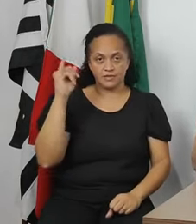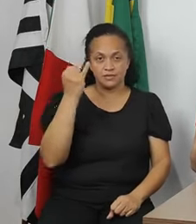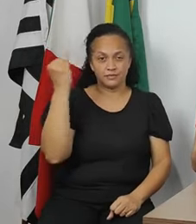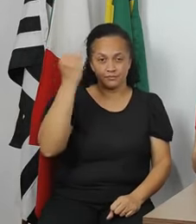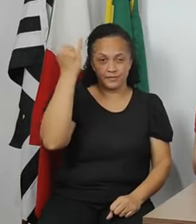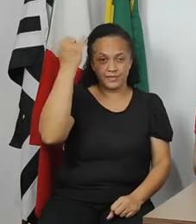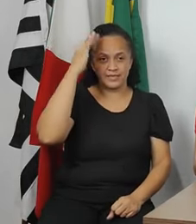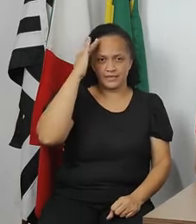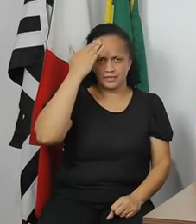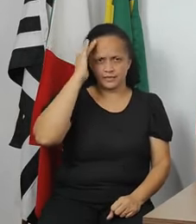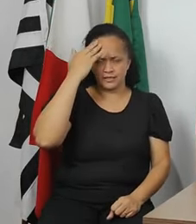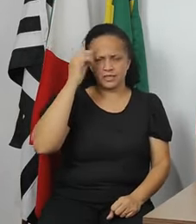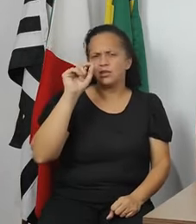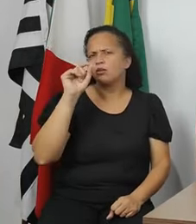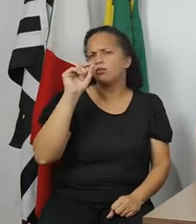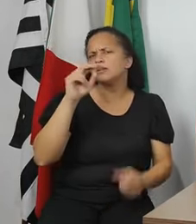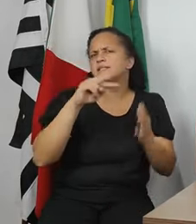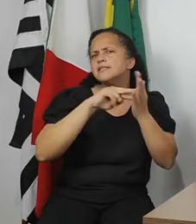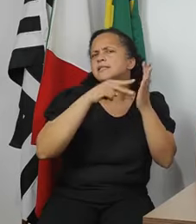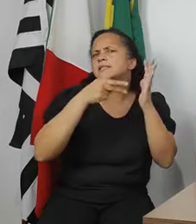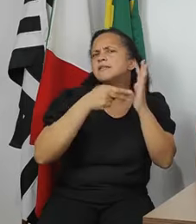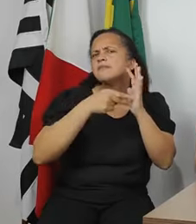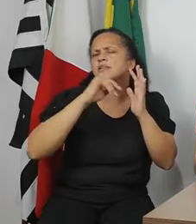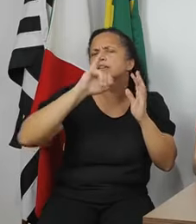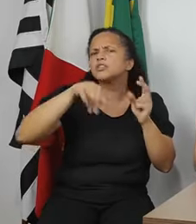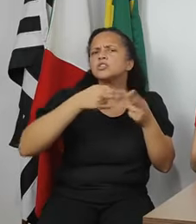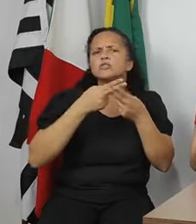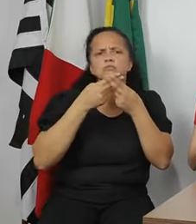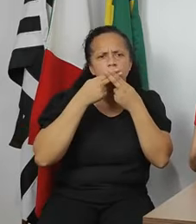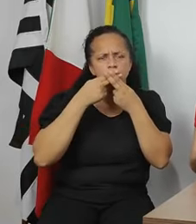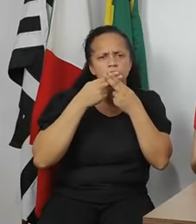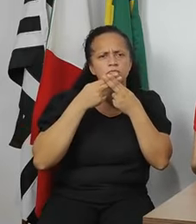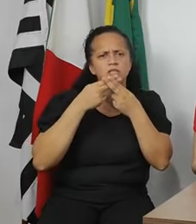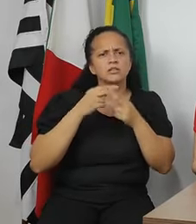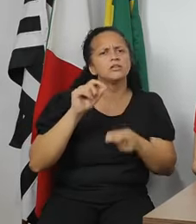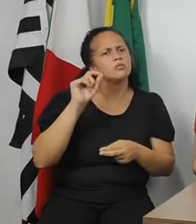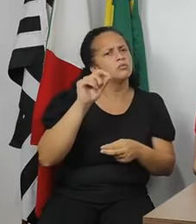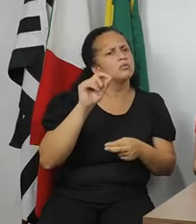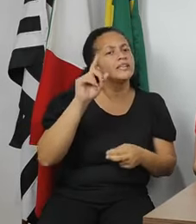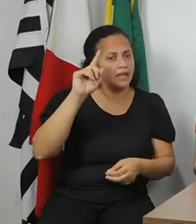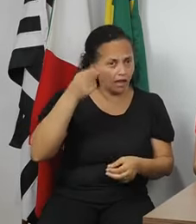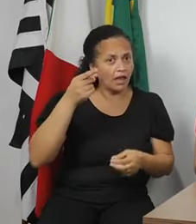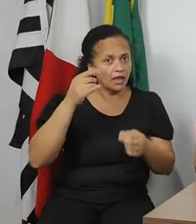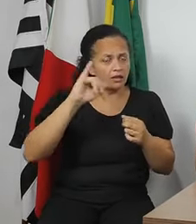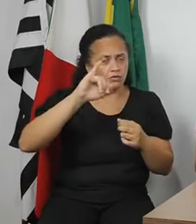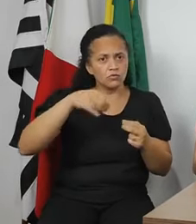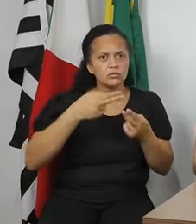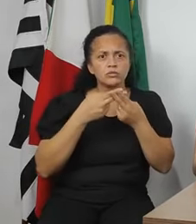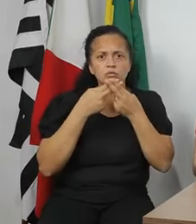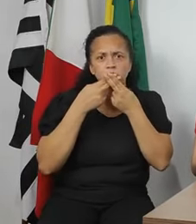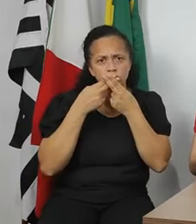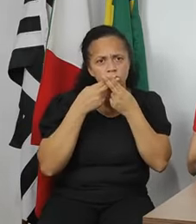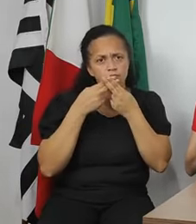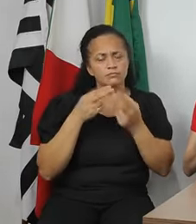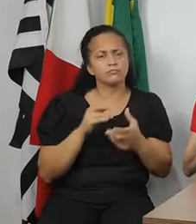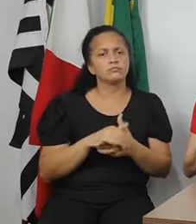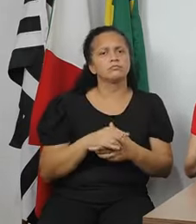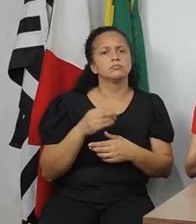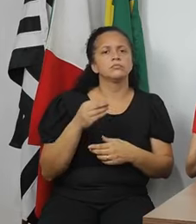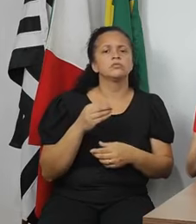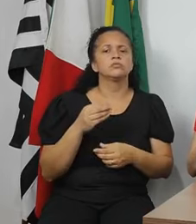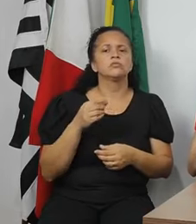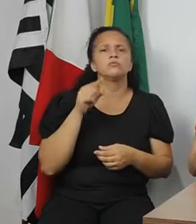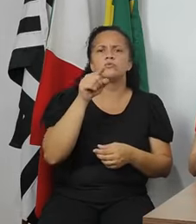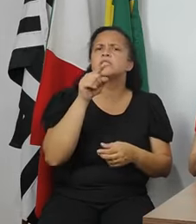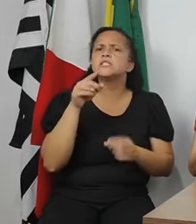é o significado. Então, assim, o que verdadeiramente significa o jejum, né? Então, dessa questão da conexão com